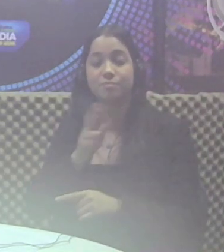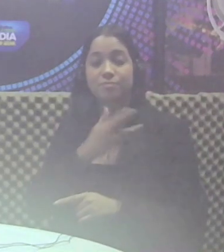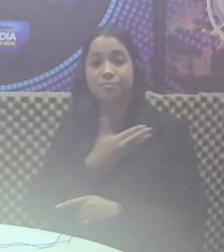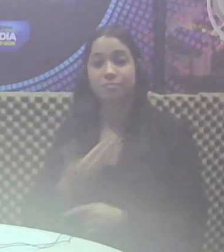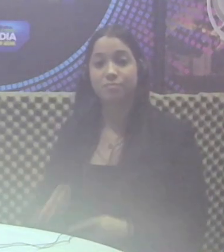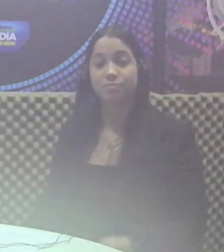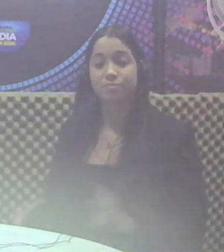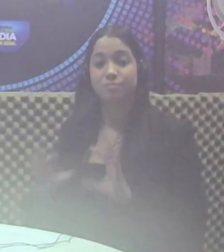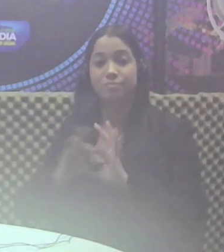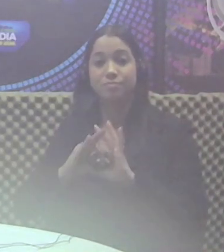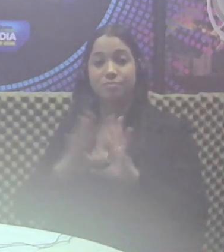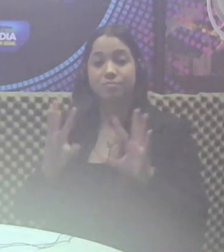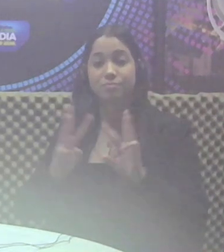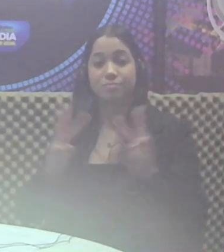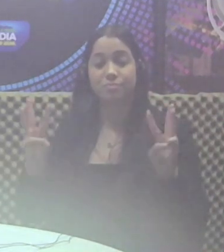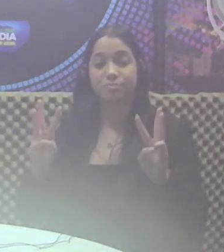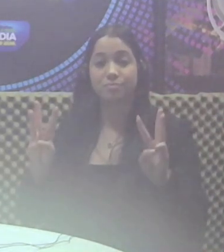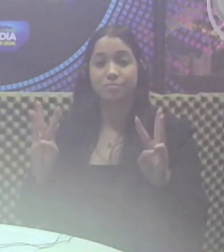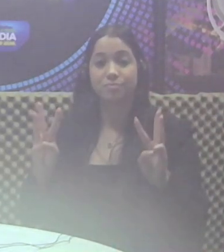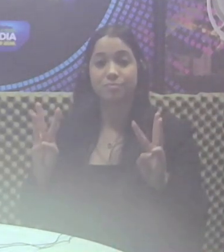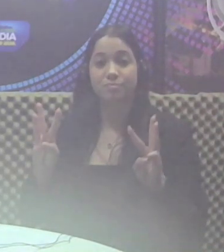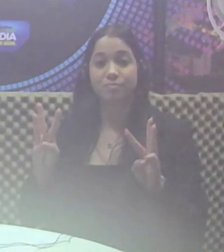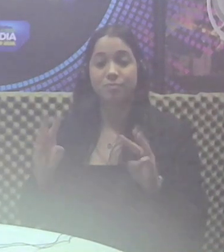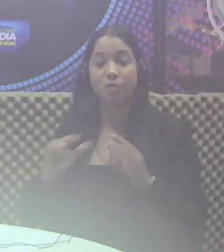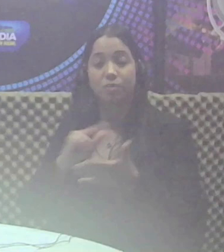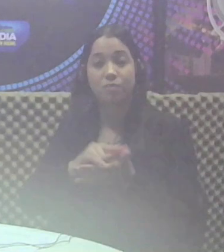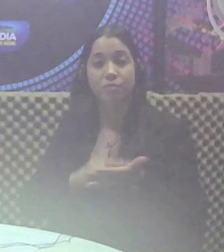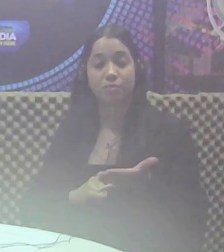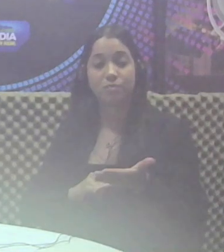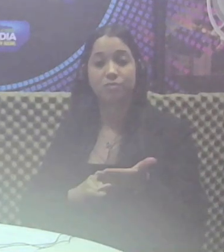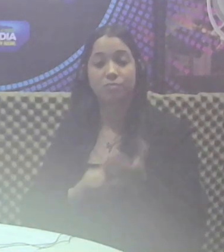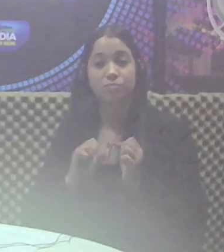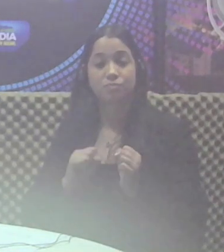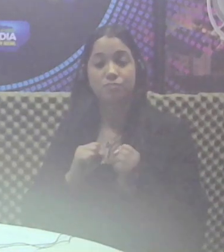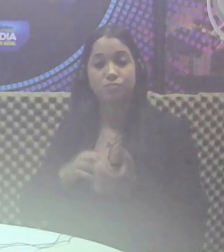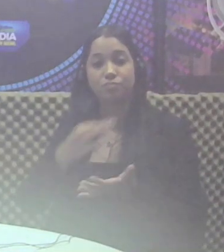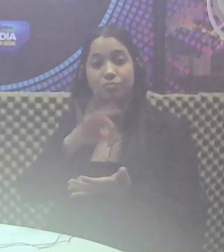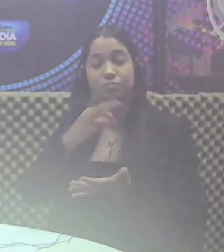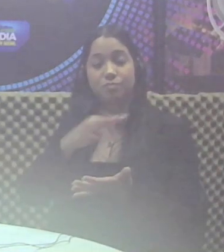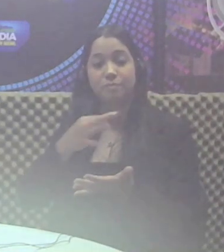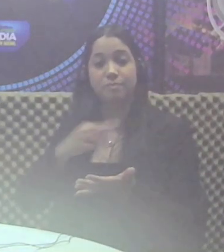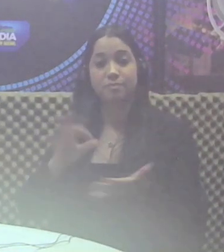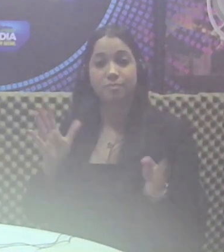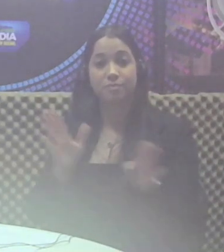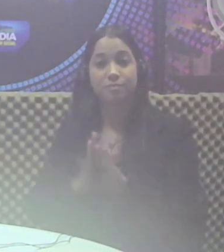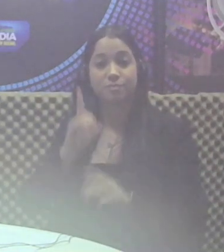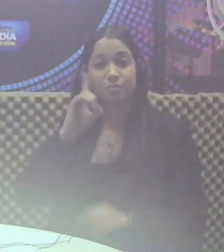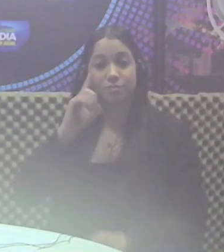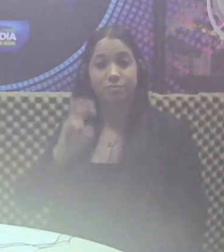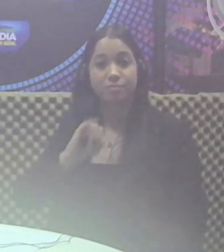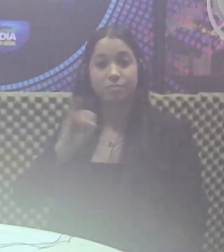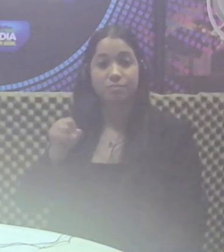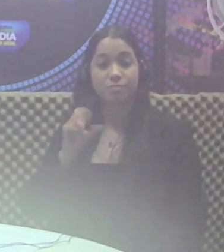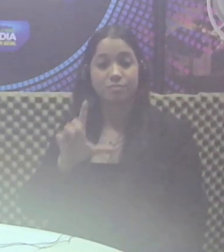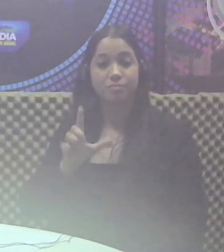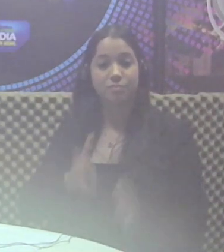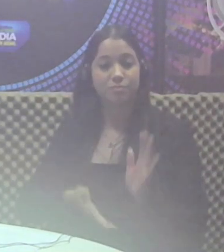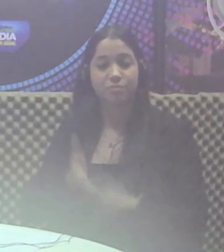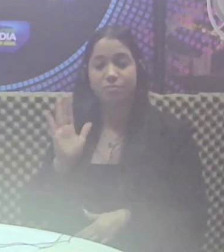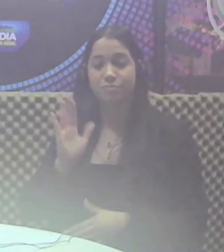está disponível no nosso portal. O formulário poderá ser preenchido até o dia 5 de julho.